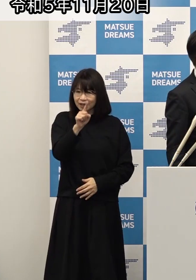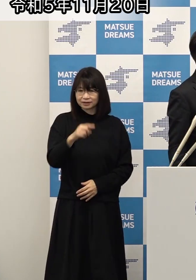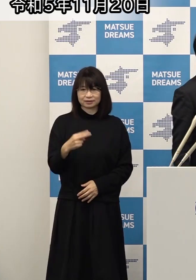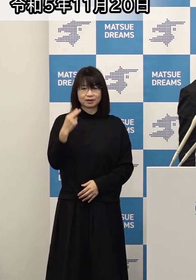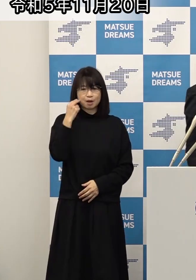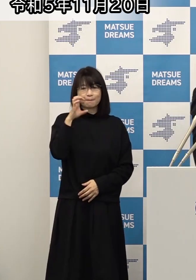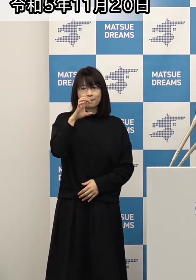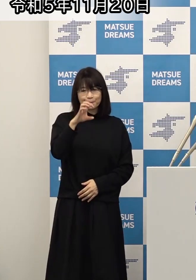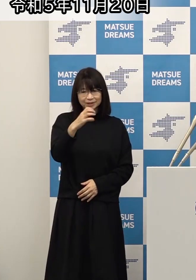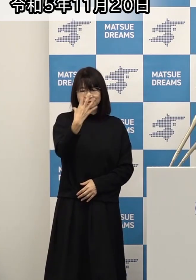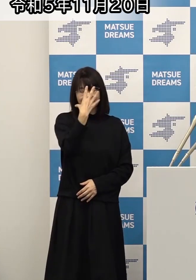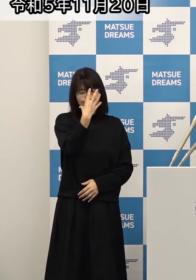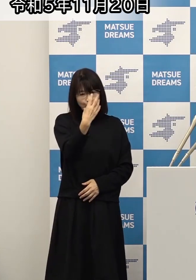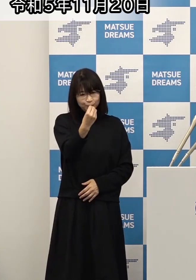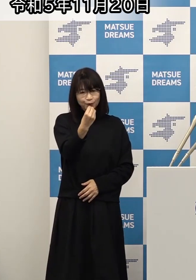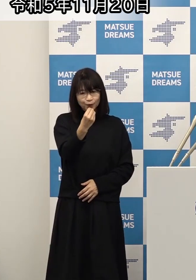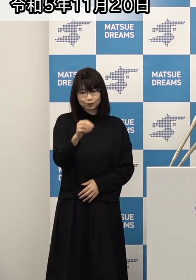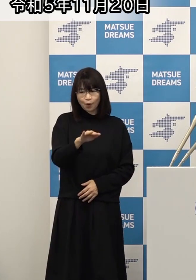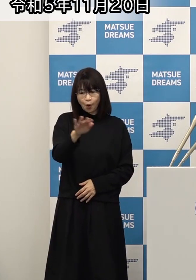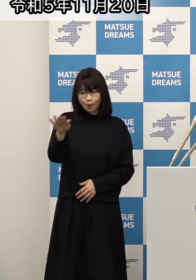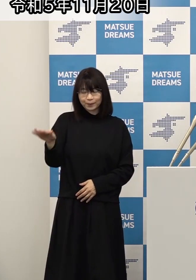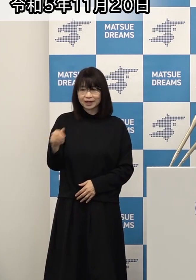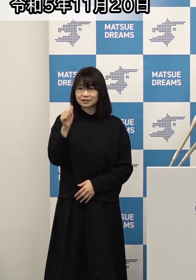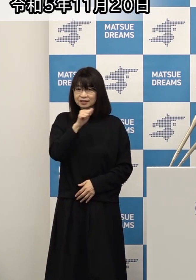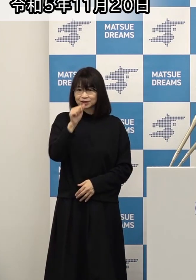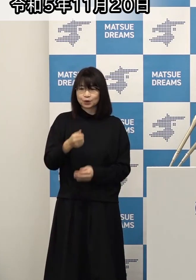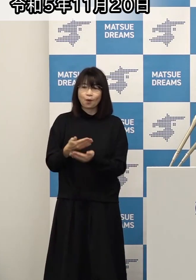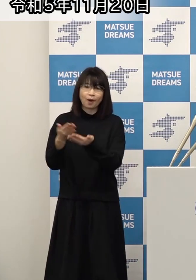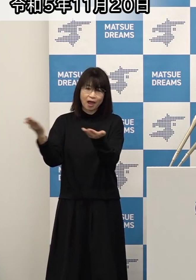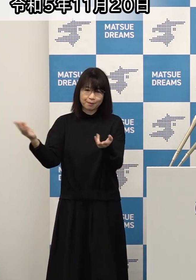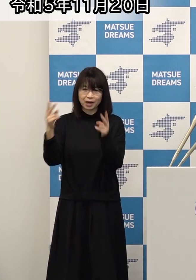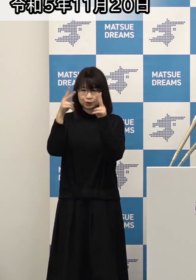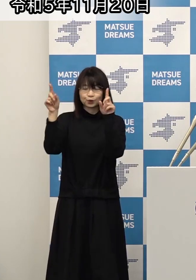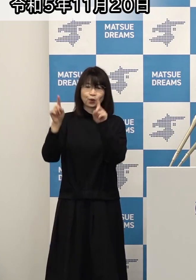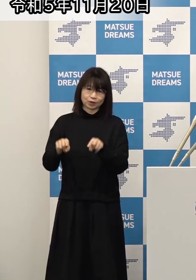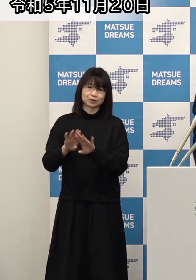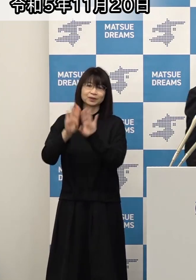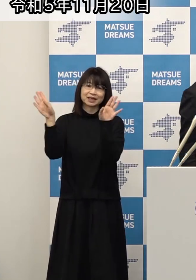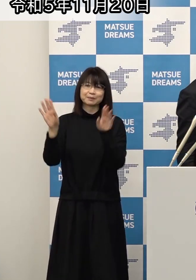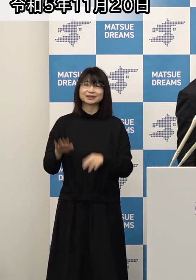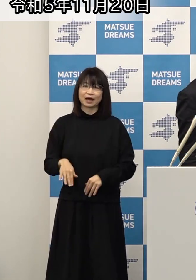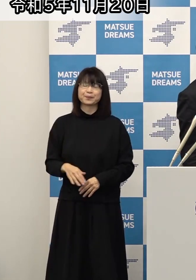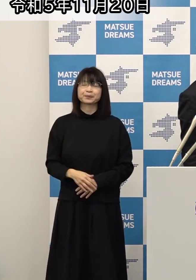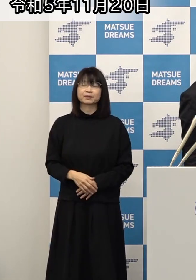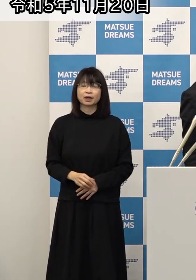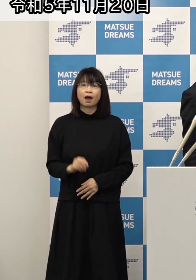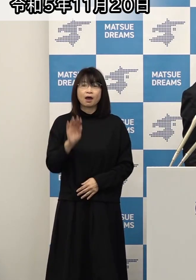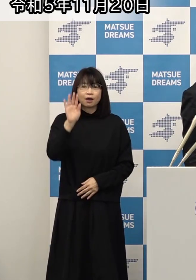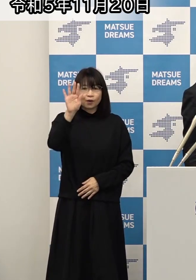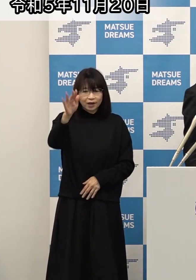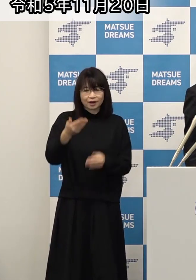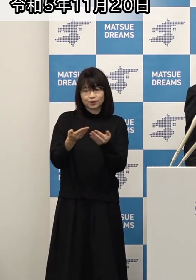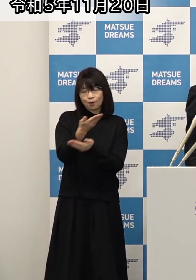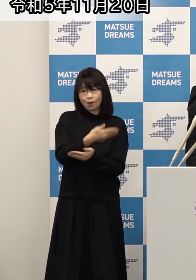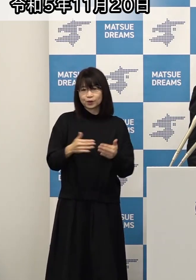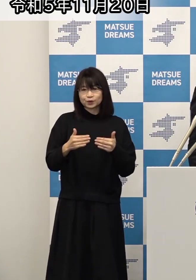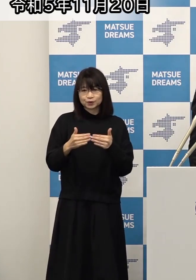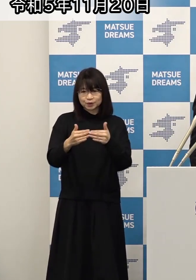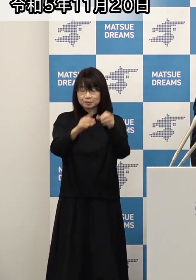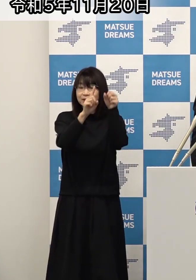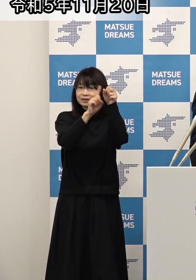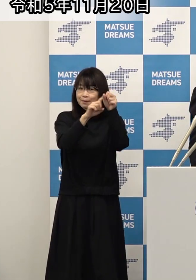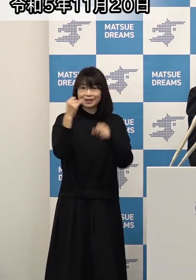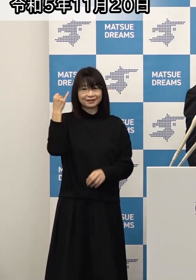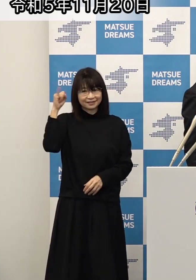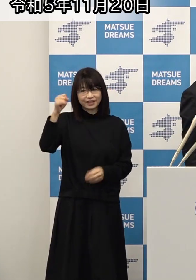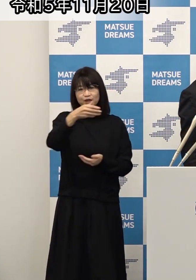皆様に紹介するイベントというのを開催していただきました。また今後の交流推進に向けた意見交換を実施いたし